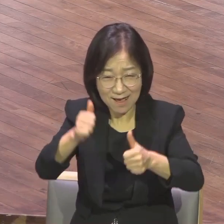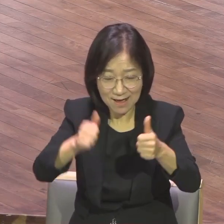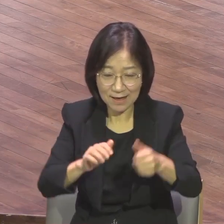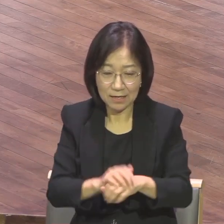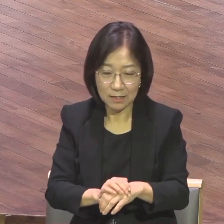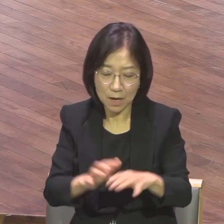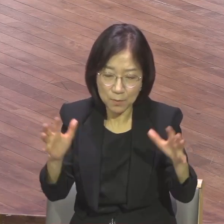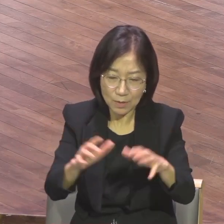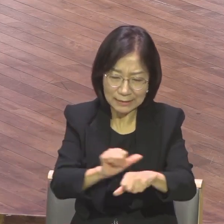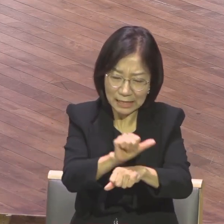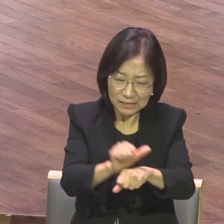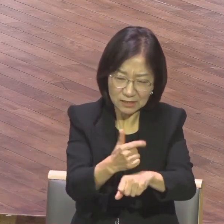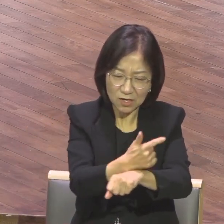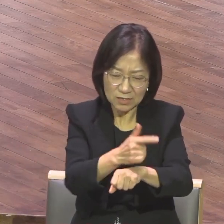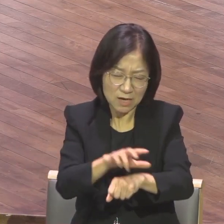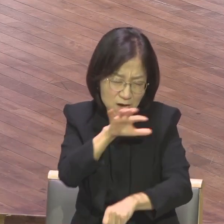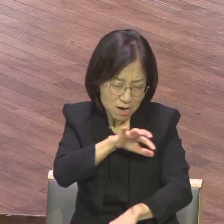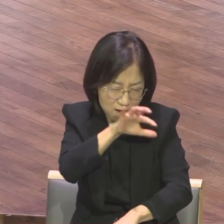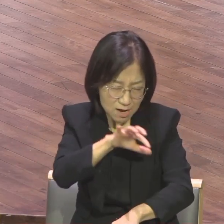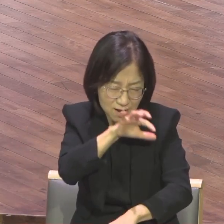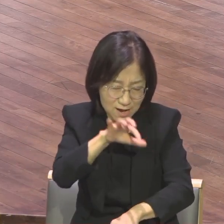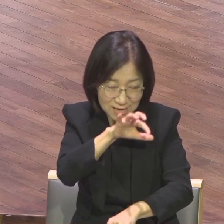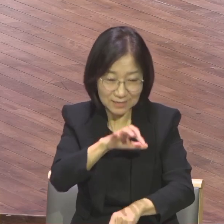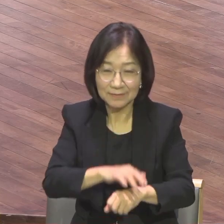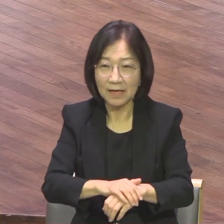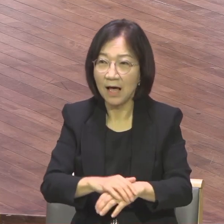준비해서 하나님께 최고인 거 올려드리는